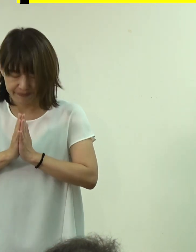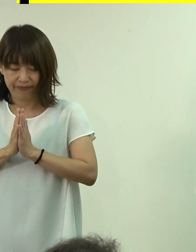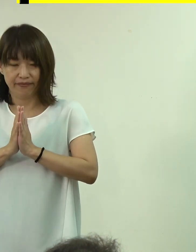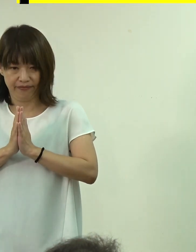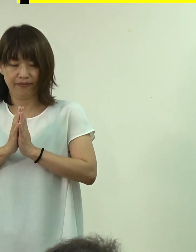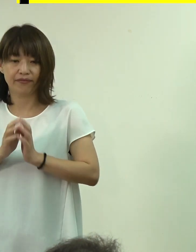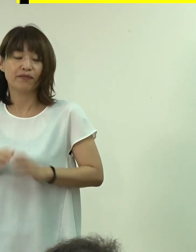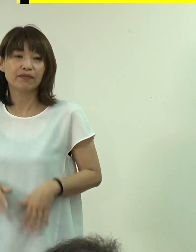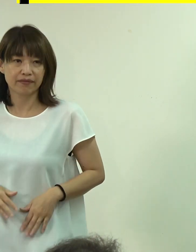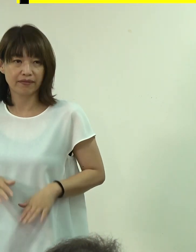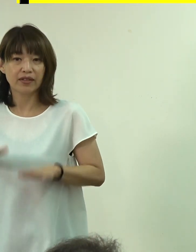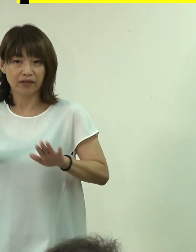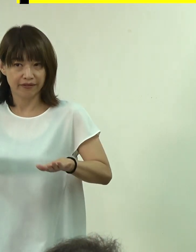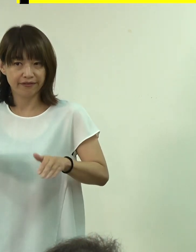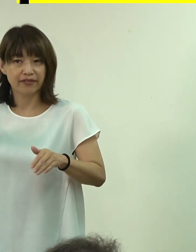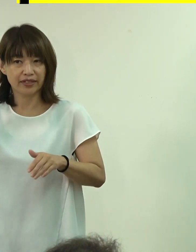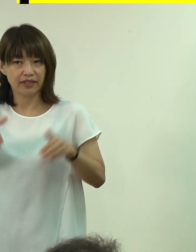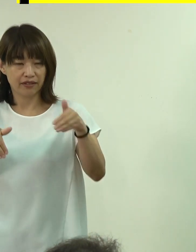この選挙